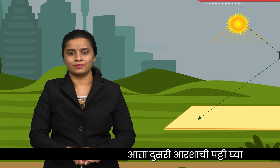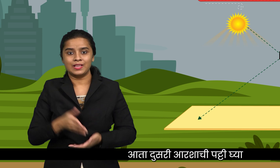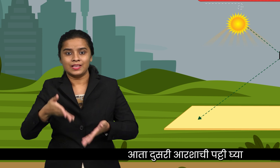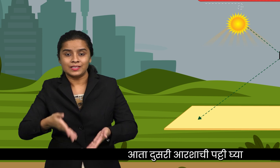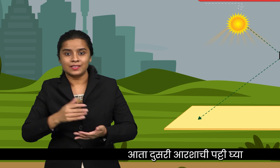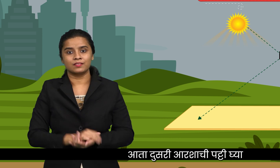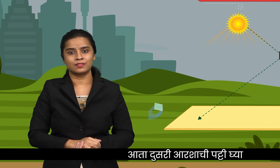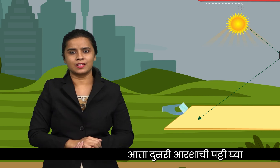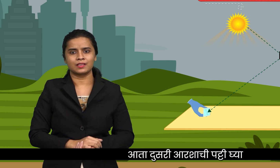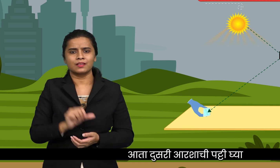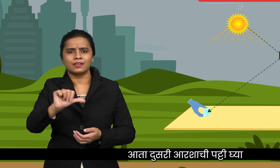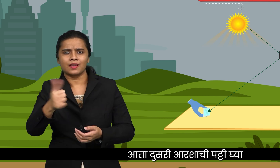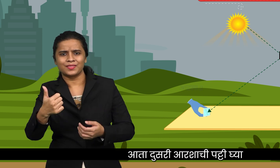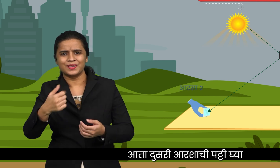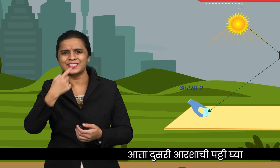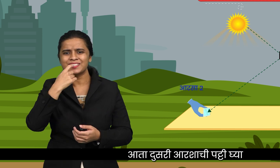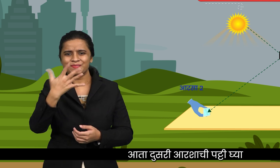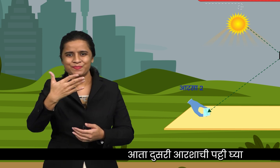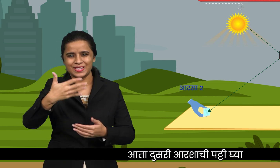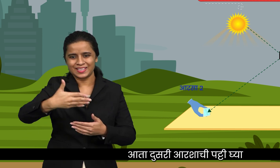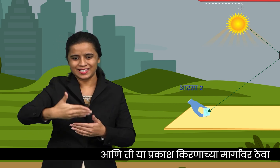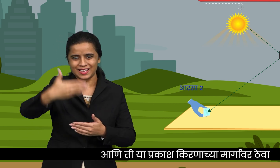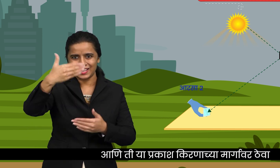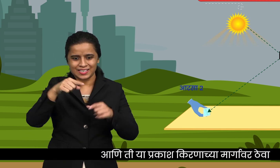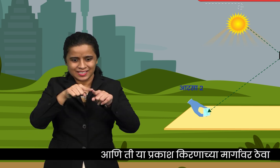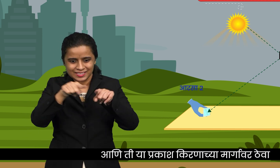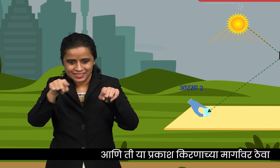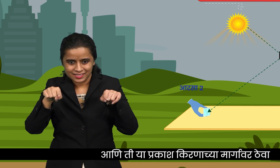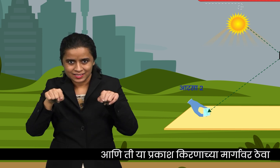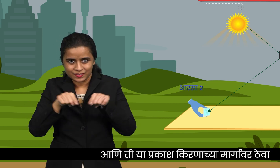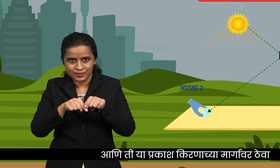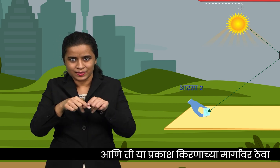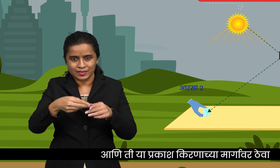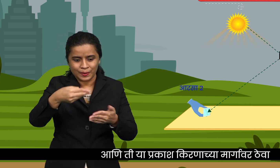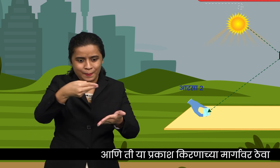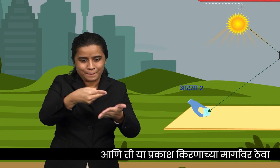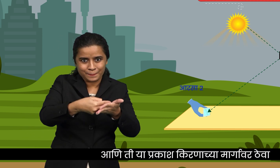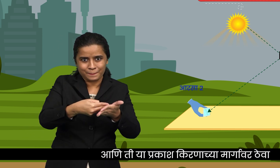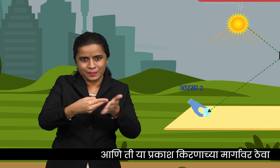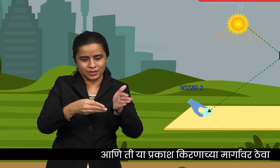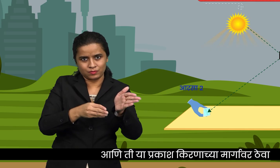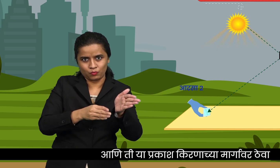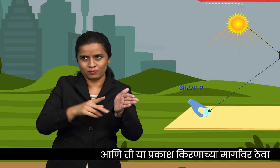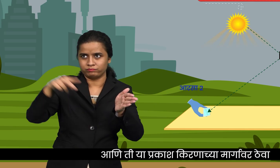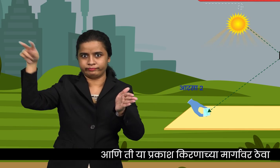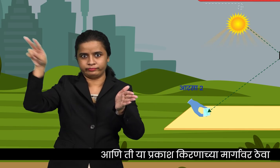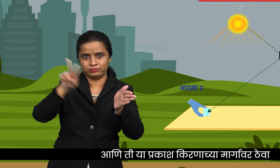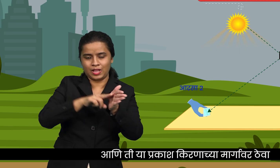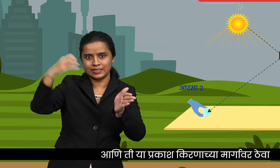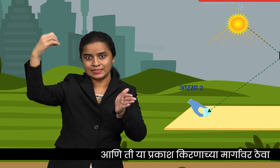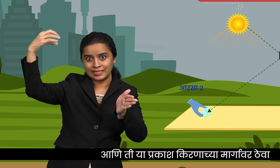आता दुसरी आरशाची पट्टी घ्या आणि या प्रकाशाच्या किरणाच्या पहिल्या आरशातून